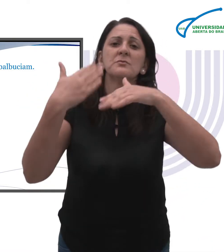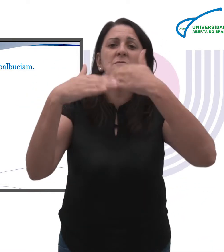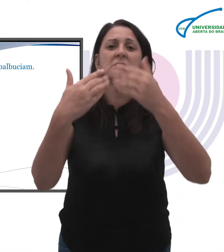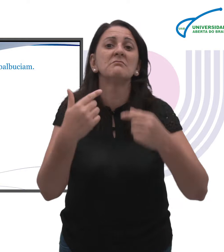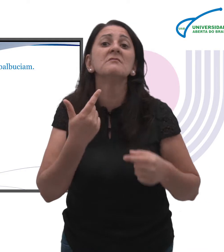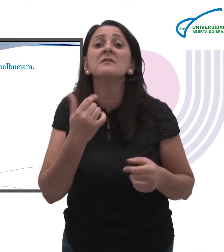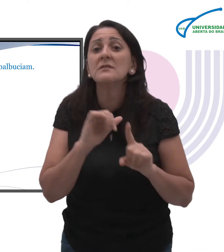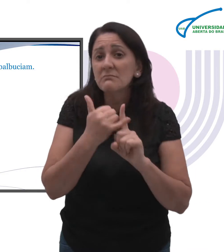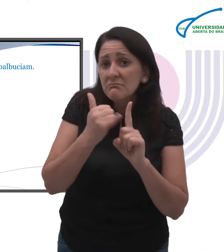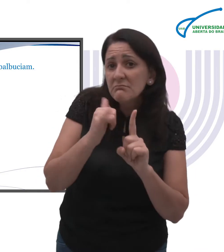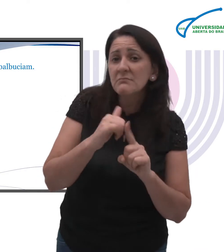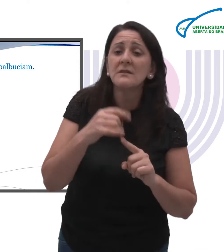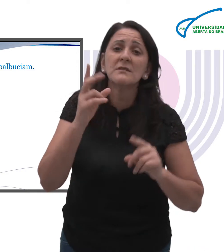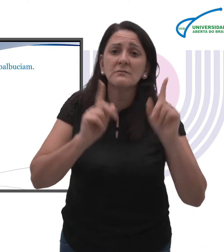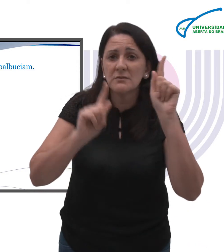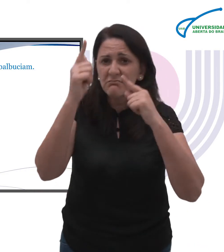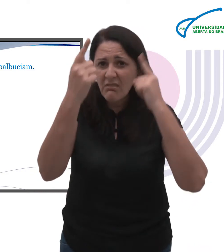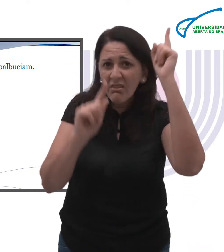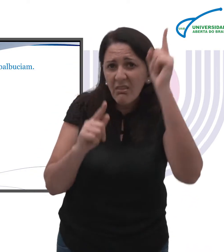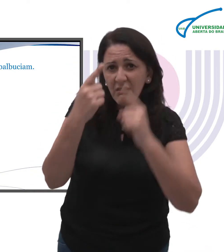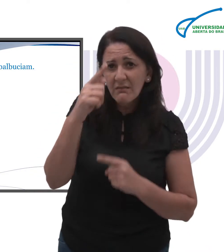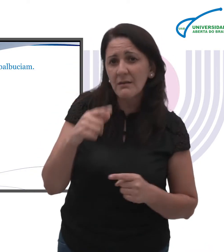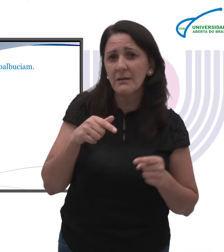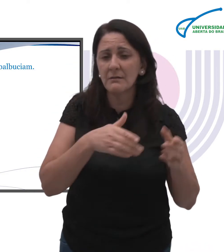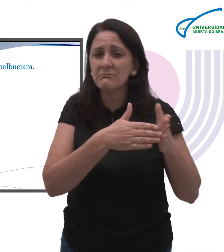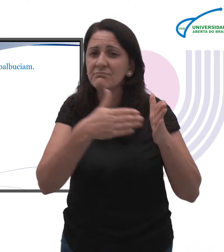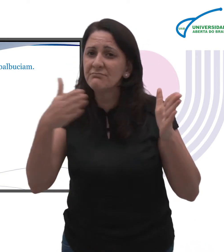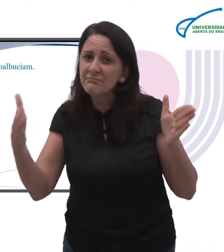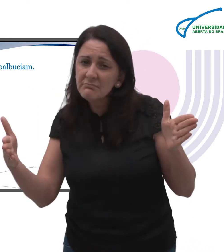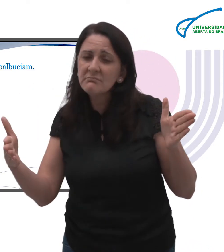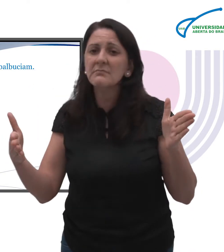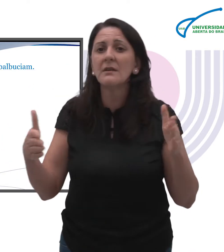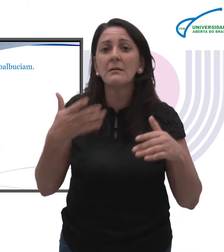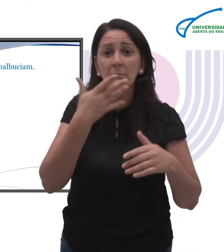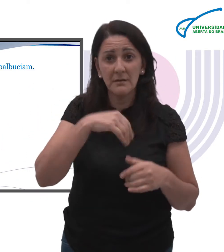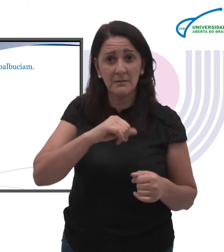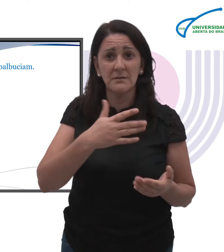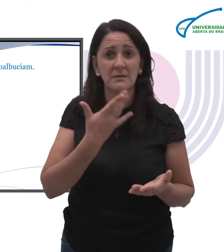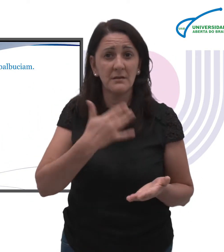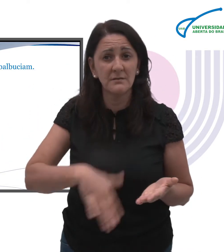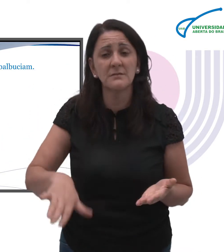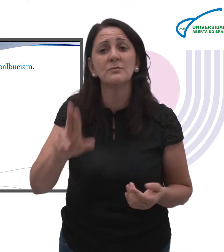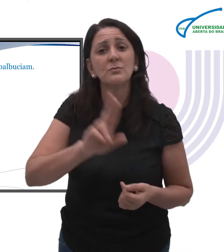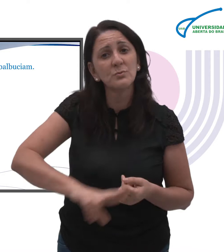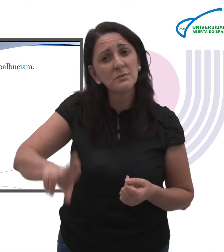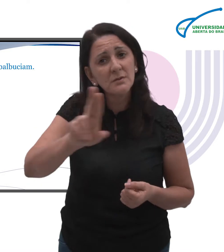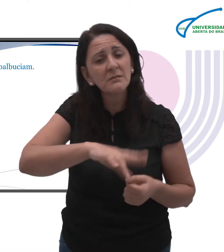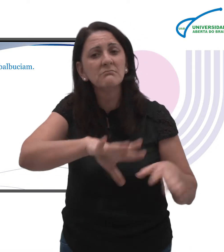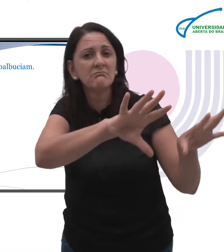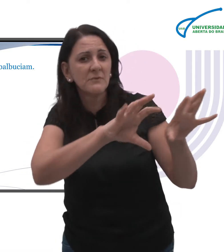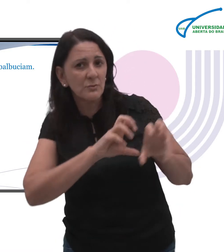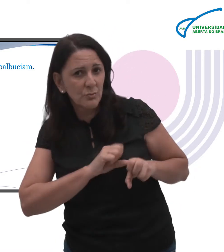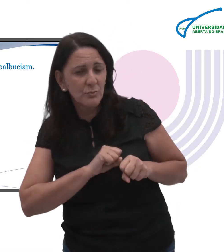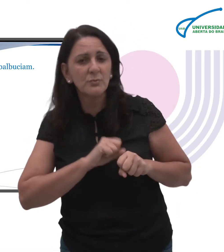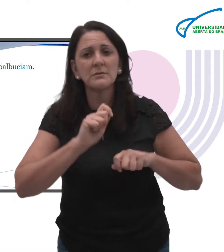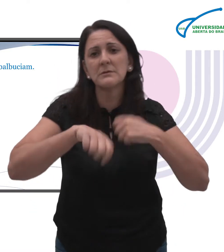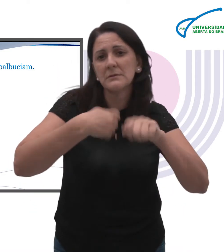balbucio gestual se desenvolve. Nessa fase, a criança produz gestos independentes